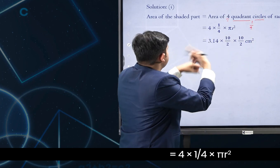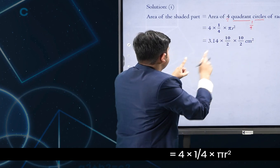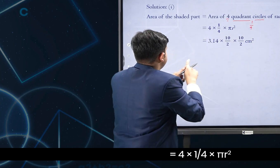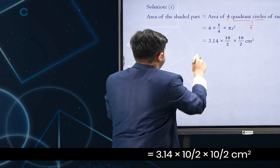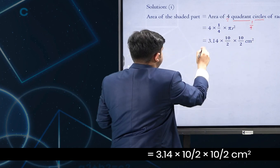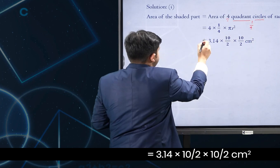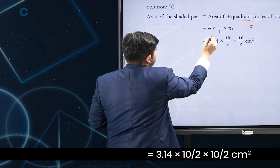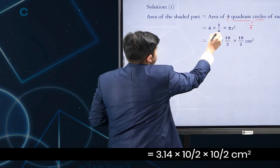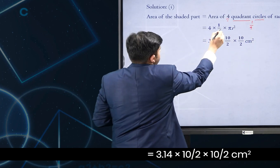ஈடு